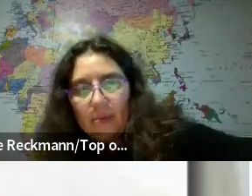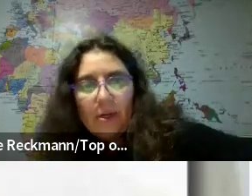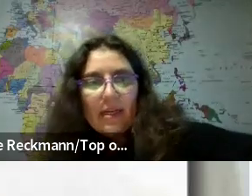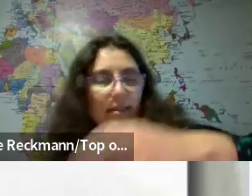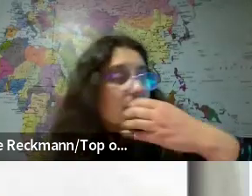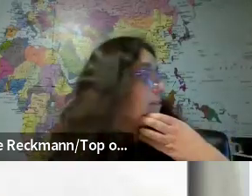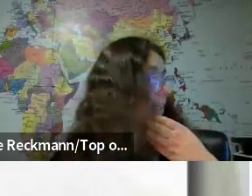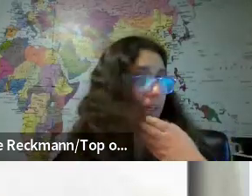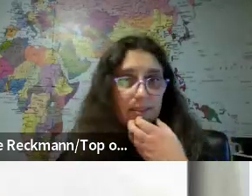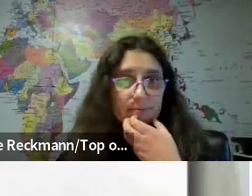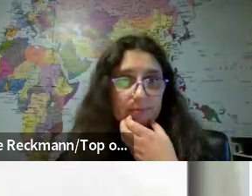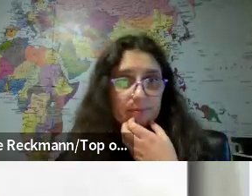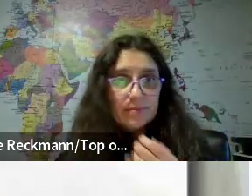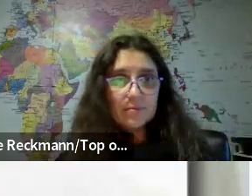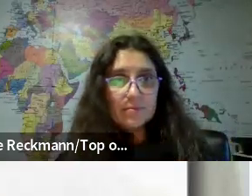Para que puedan identificar.